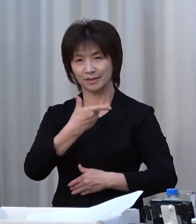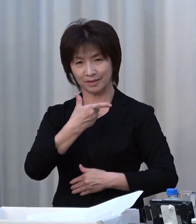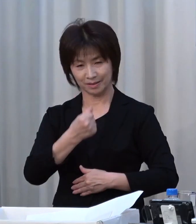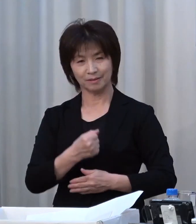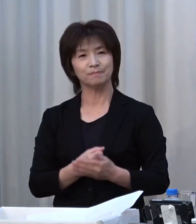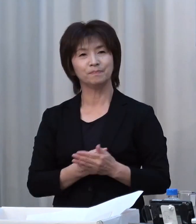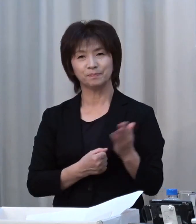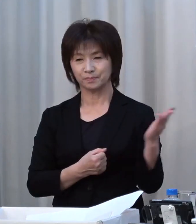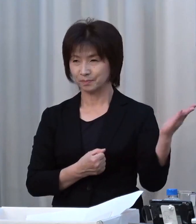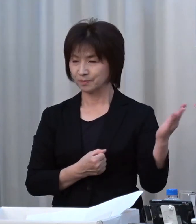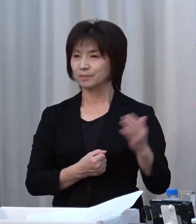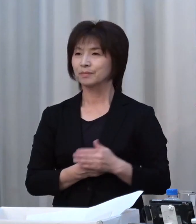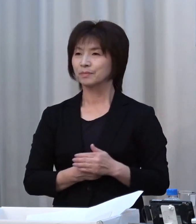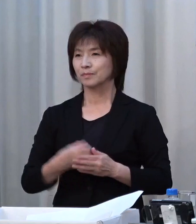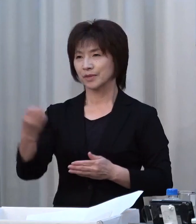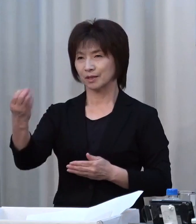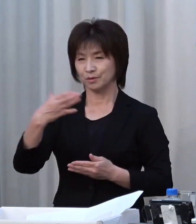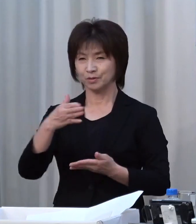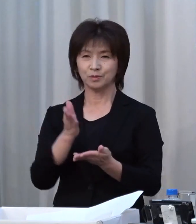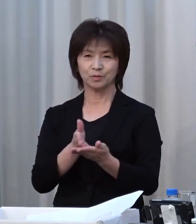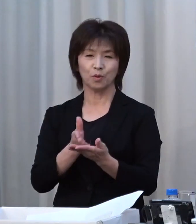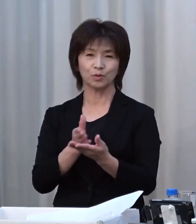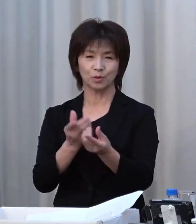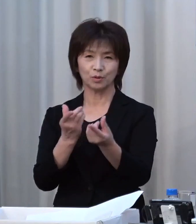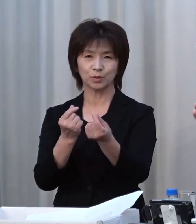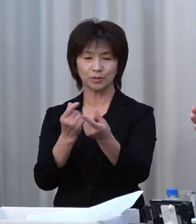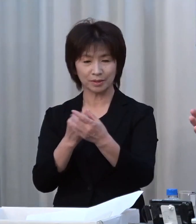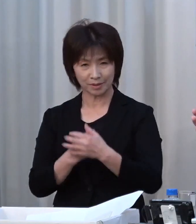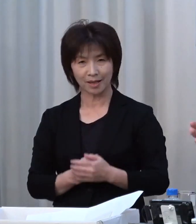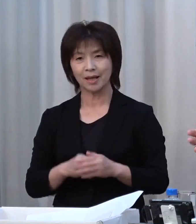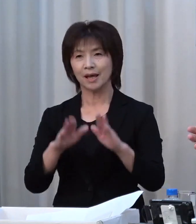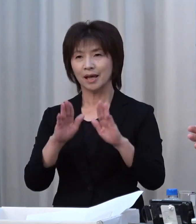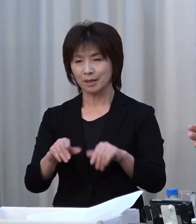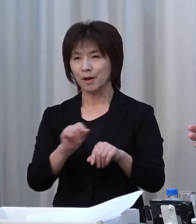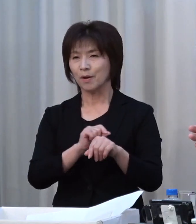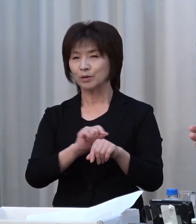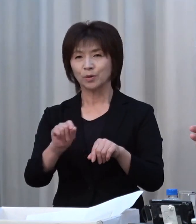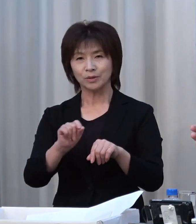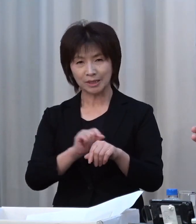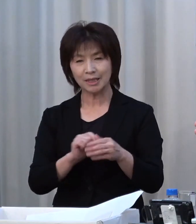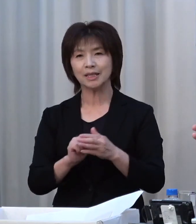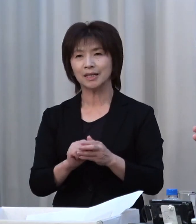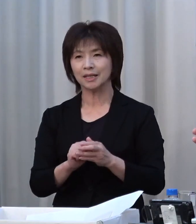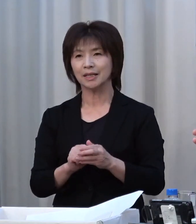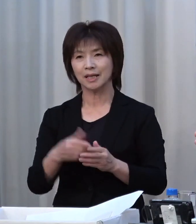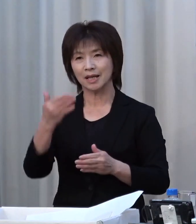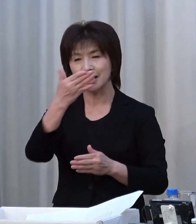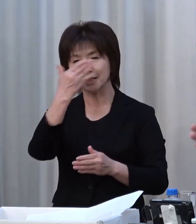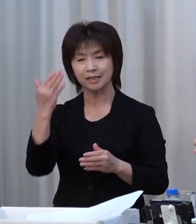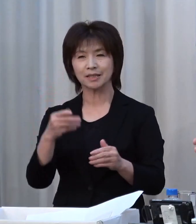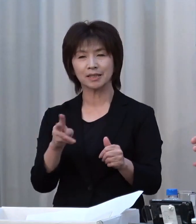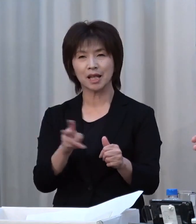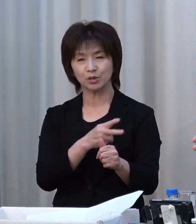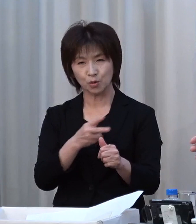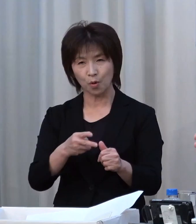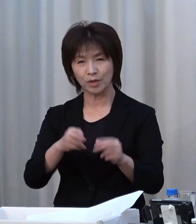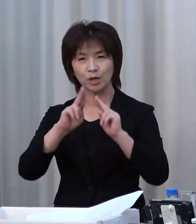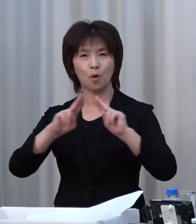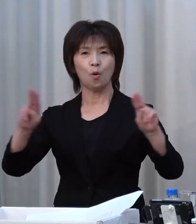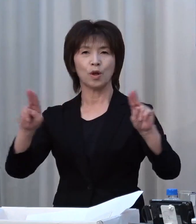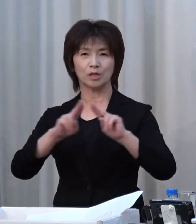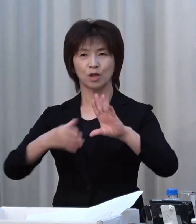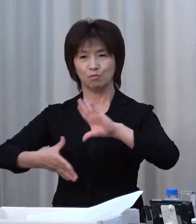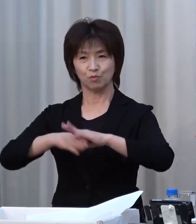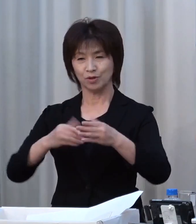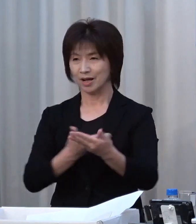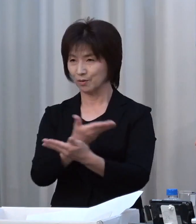でしょうか。 岸田さんのおっしゃる通りでね、やっぱ今特に青少年のねオーケストラとか文